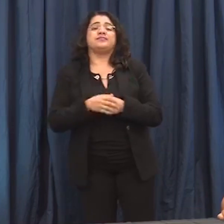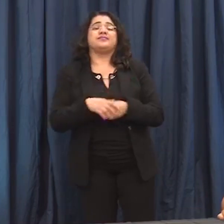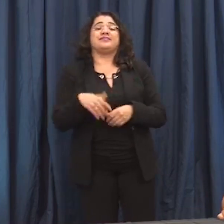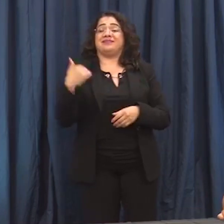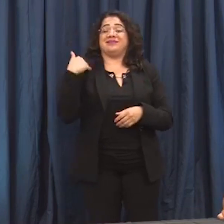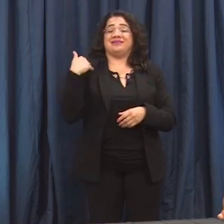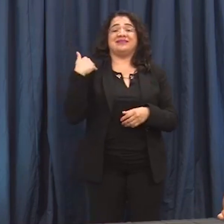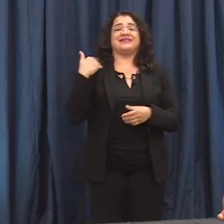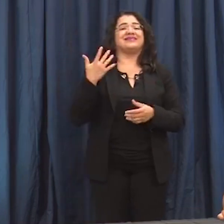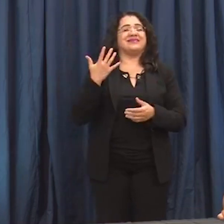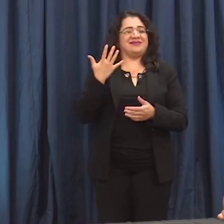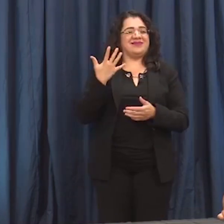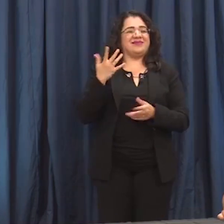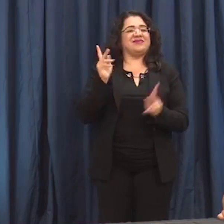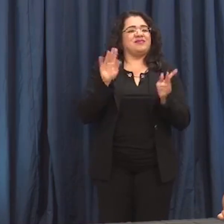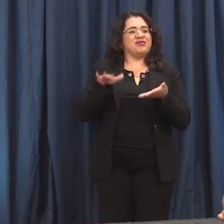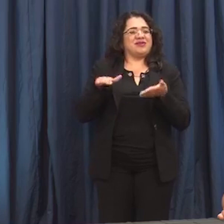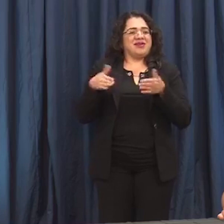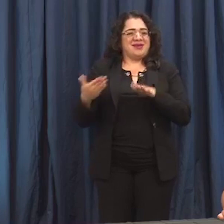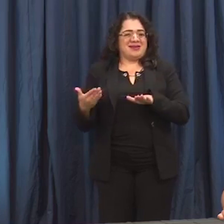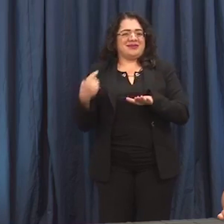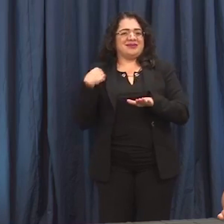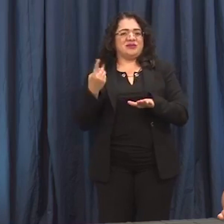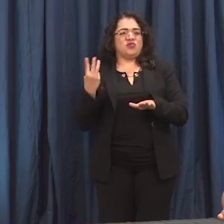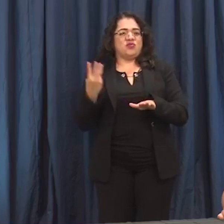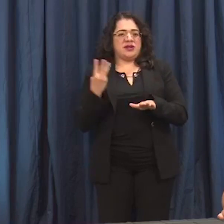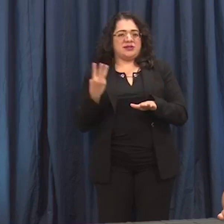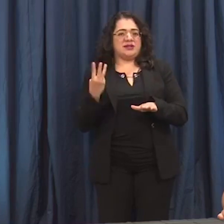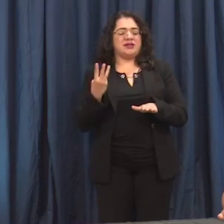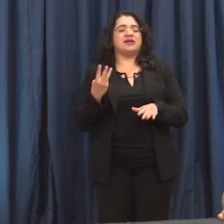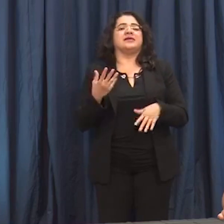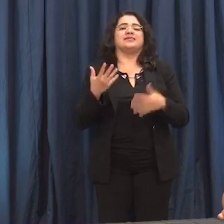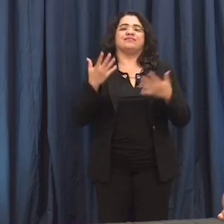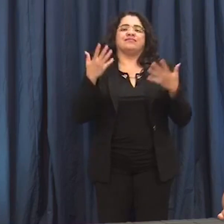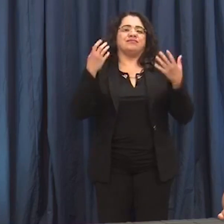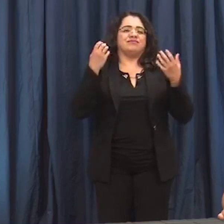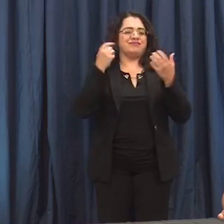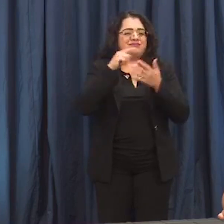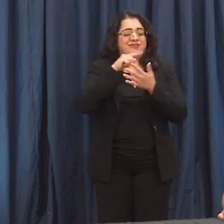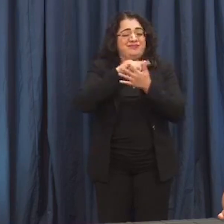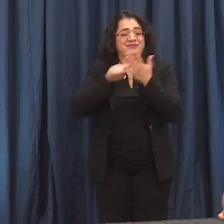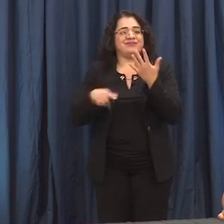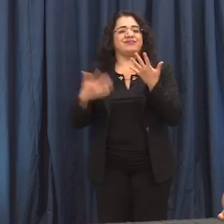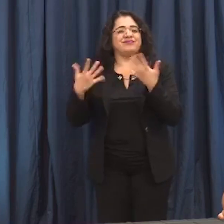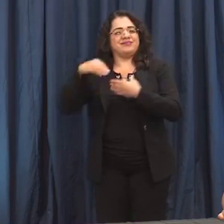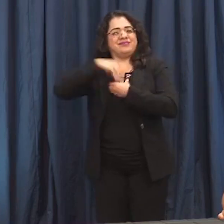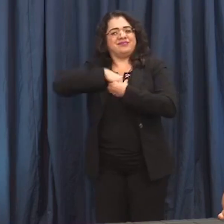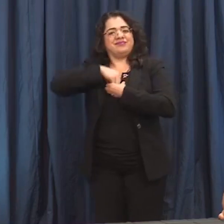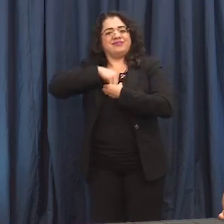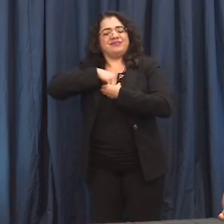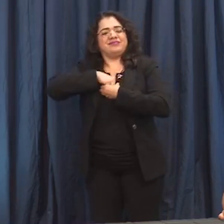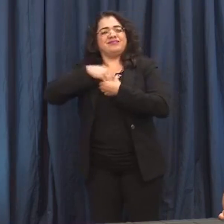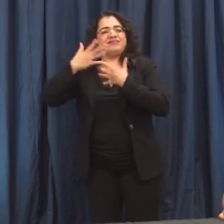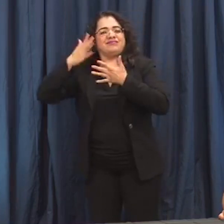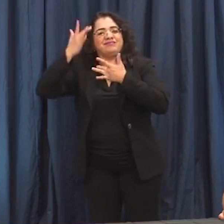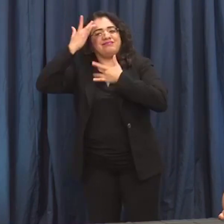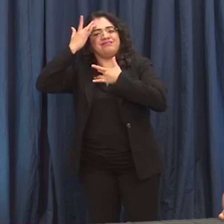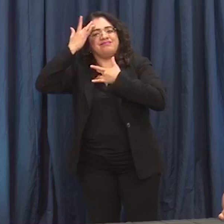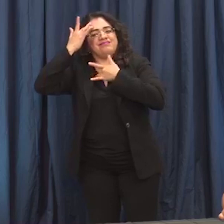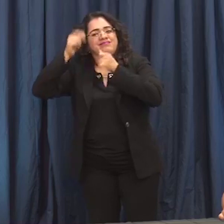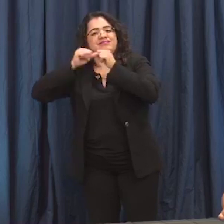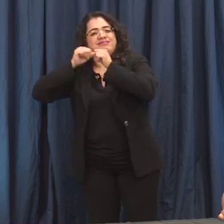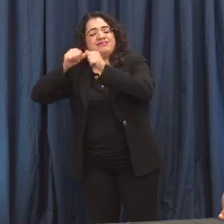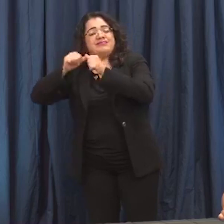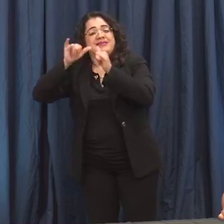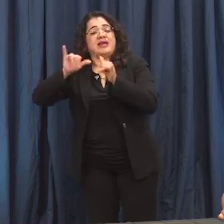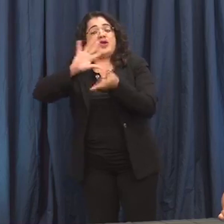5 personas adicionales a este virus. Todos tenían condiciones de salud subyacentes y en